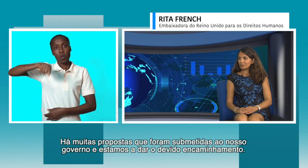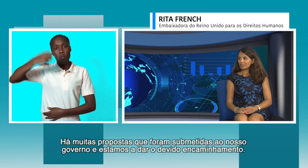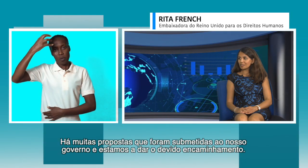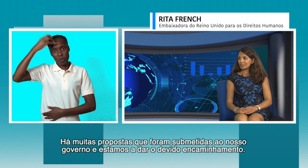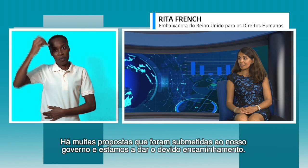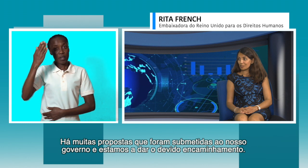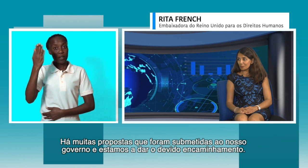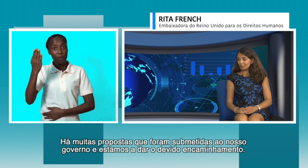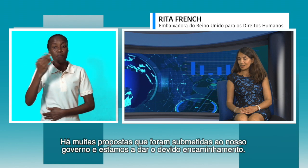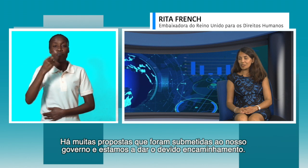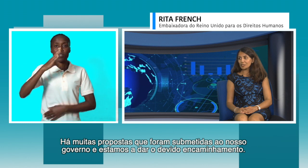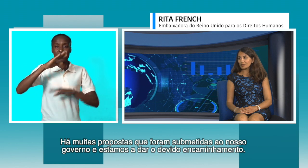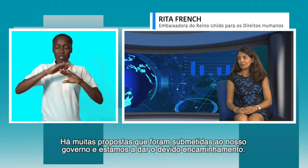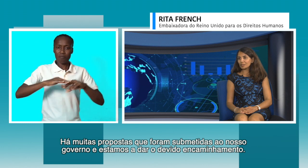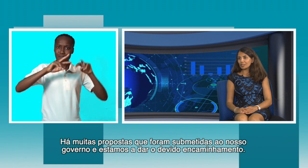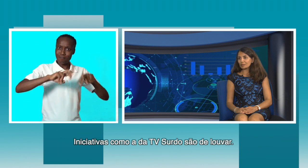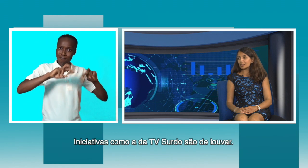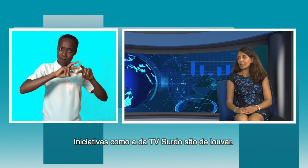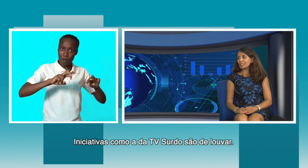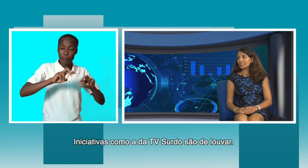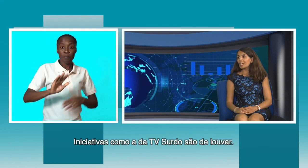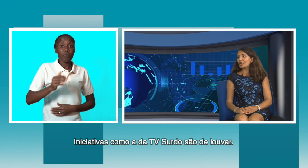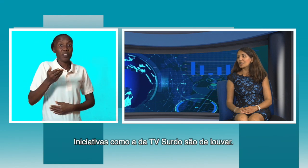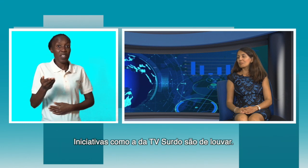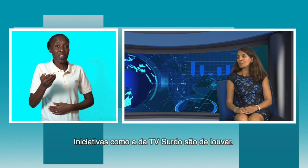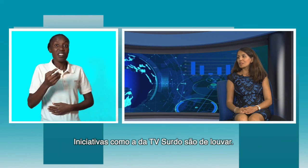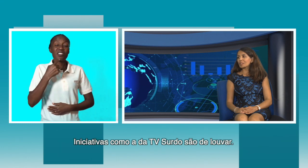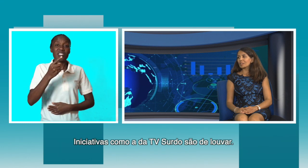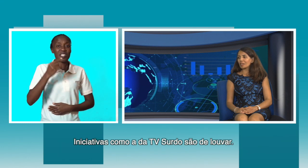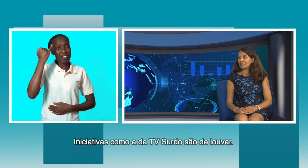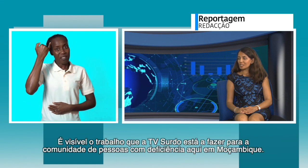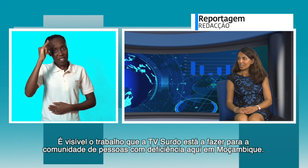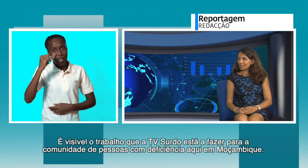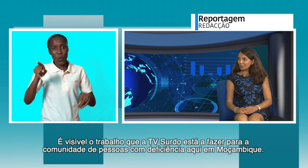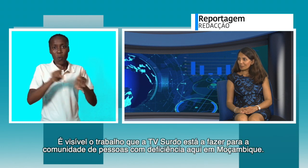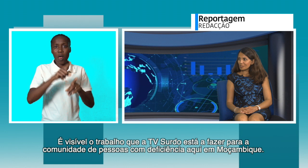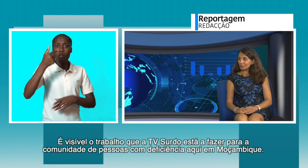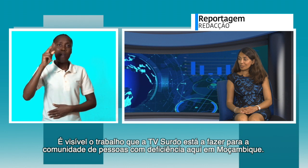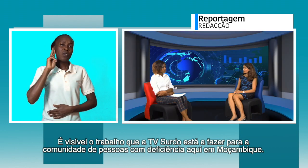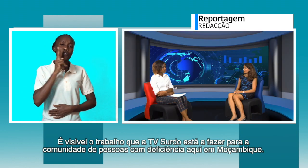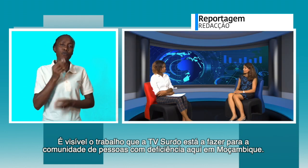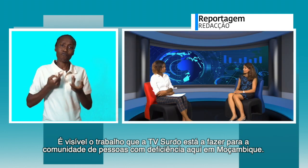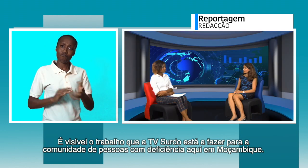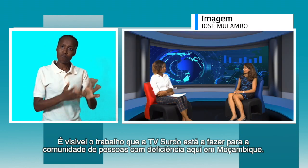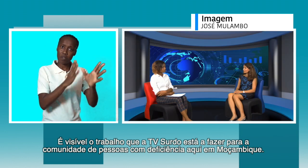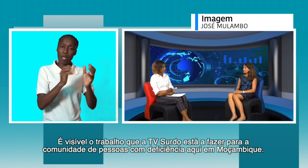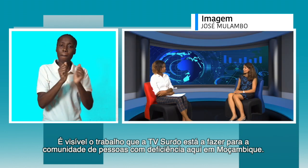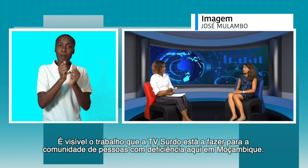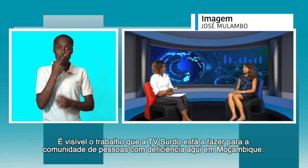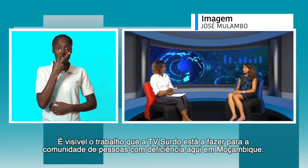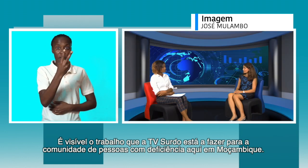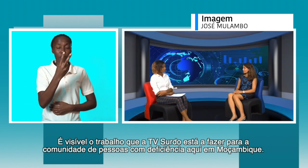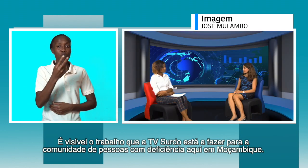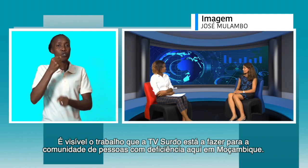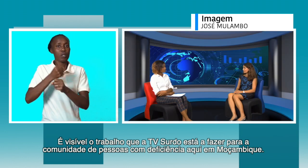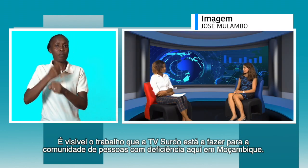governo e estamos a dar o devido encaminhamento. Iniciativas como a da TV Surdo são de louvar. É visível o trabalho que a TV Surdo está a fazer para